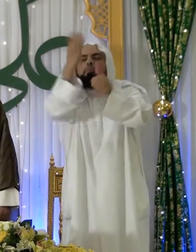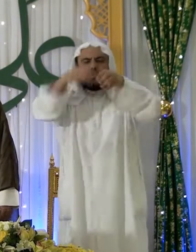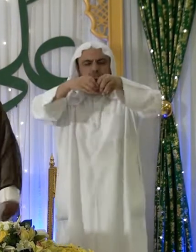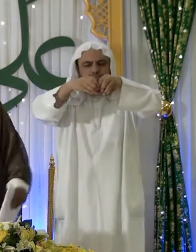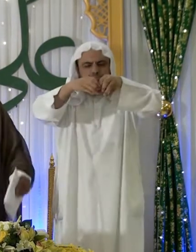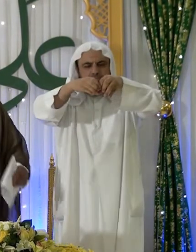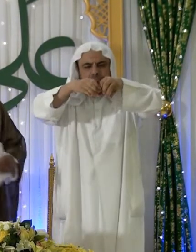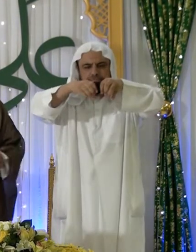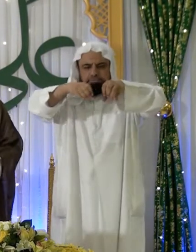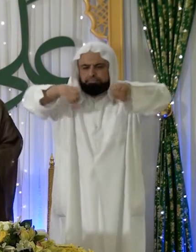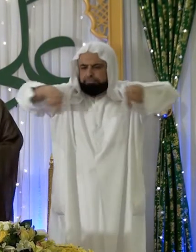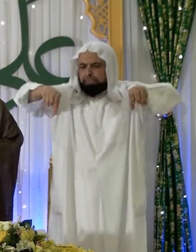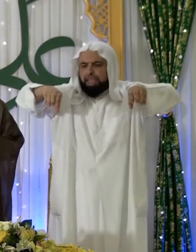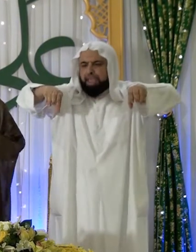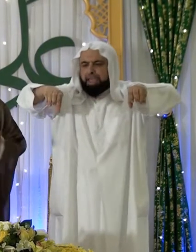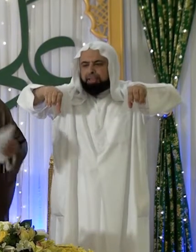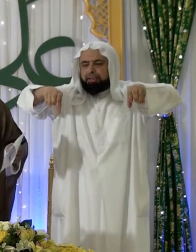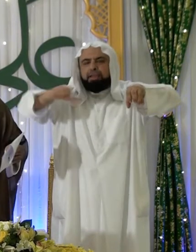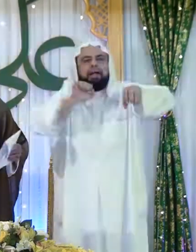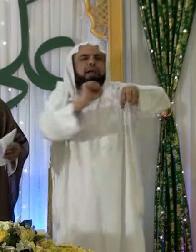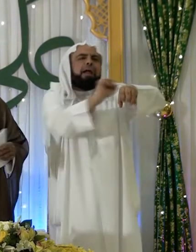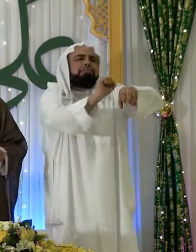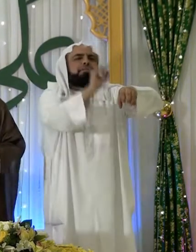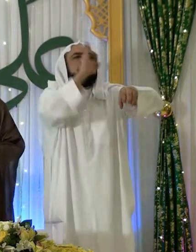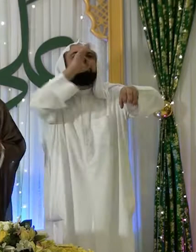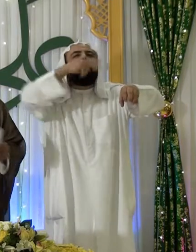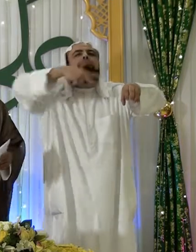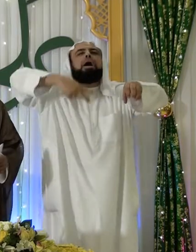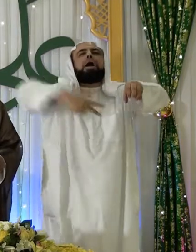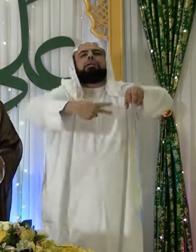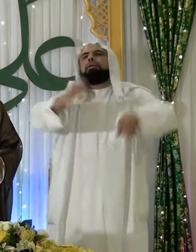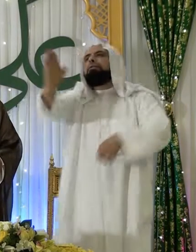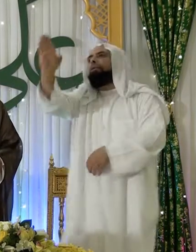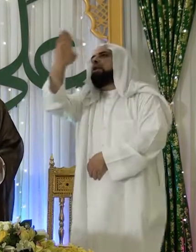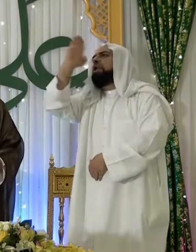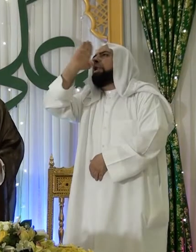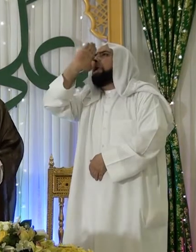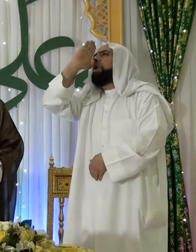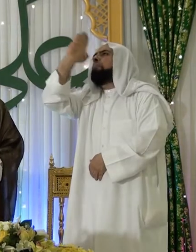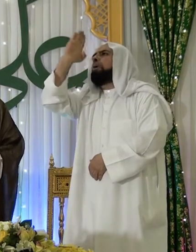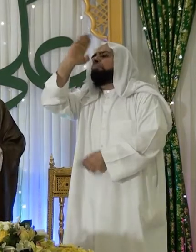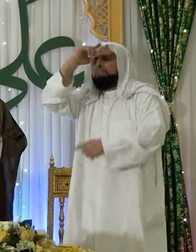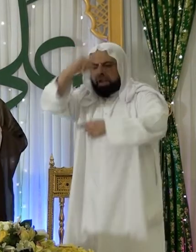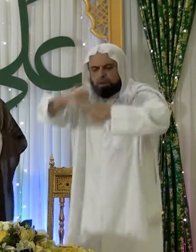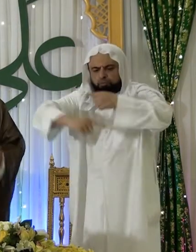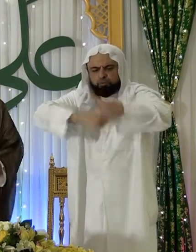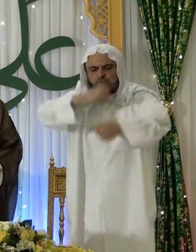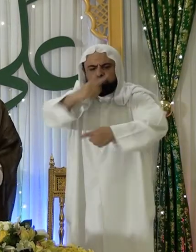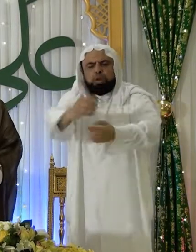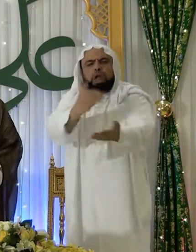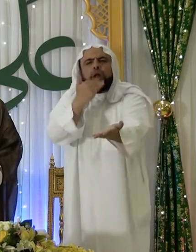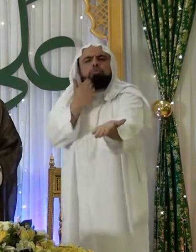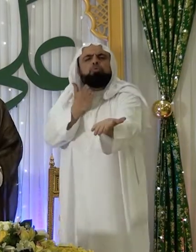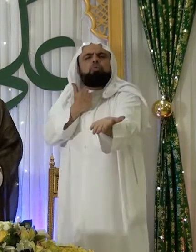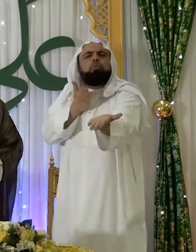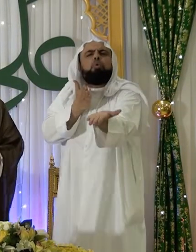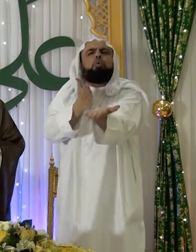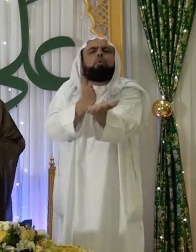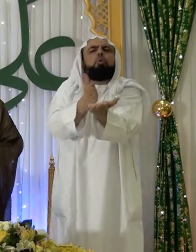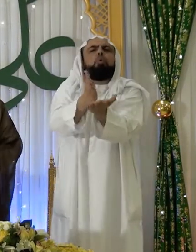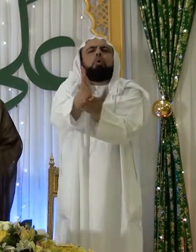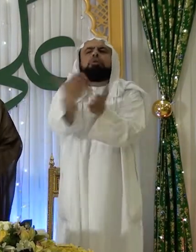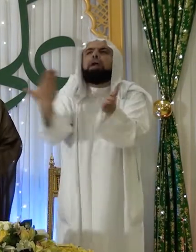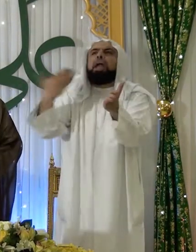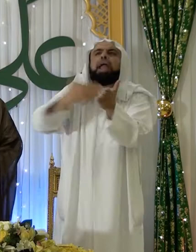ولكن الإمامة باقية ومستمرة إلى قيام الساعة.